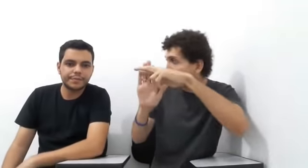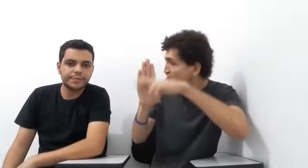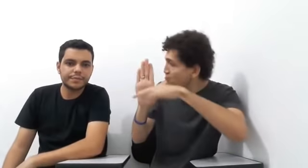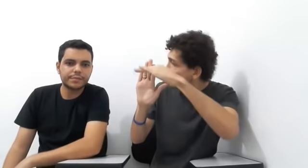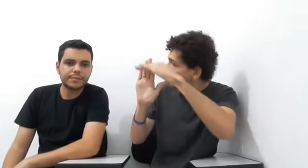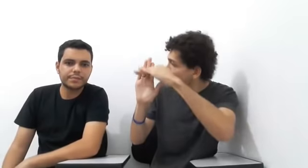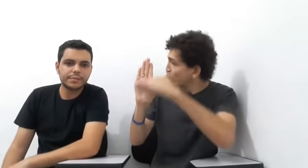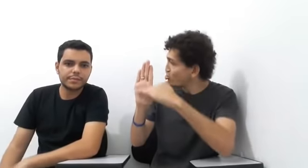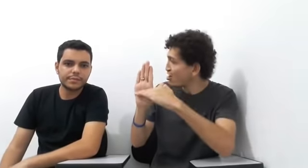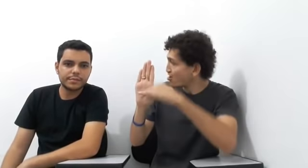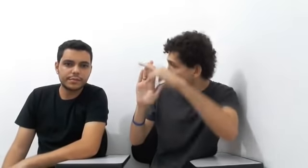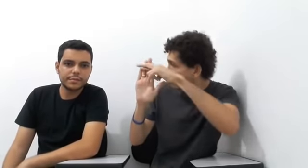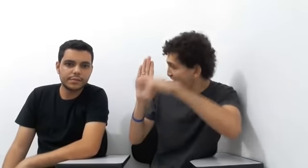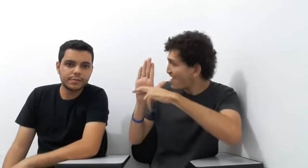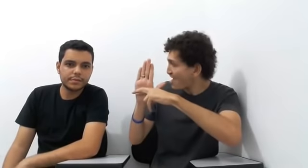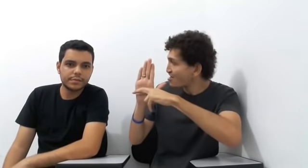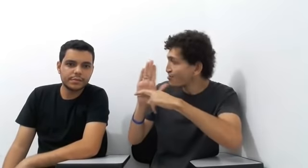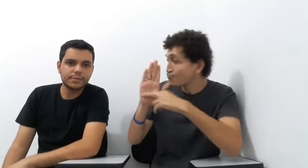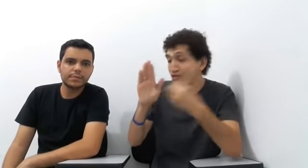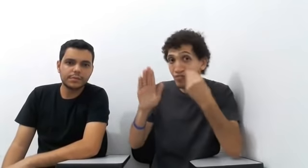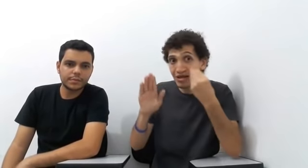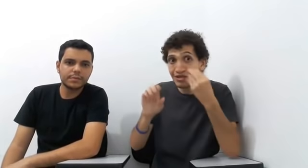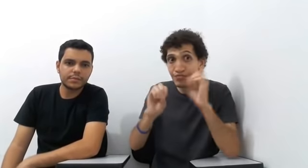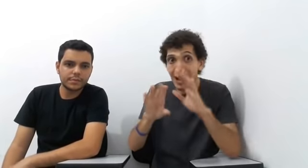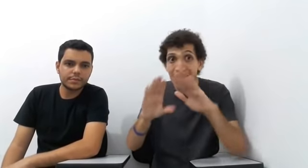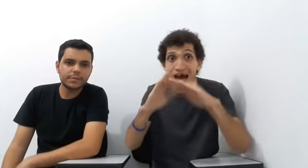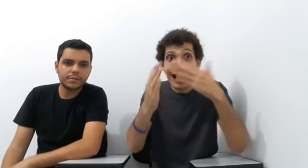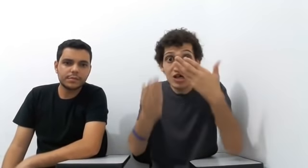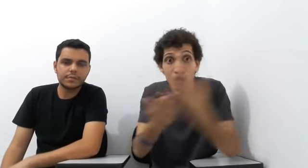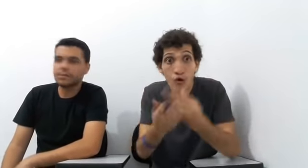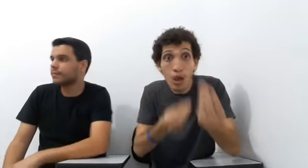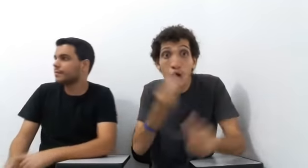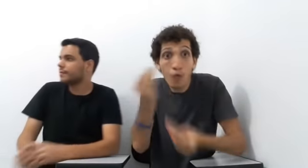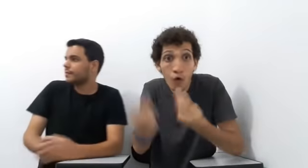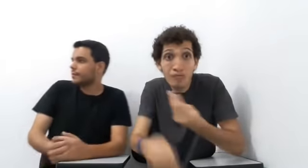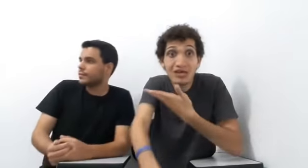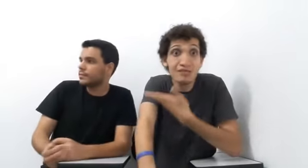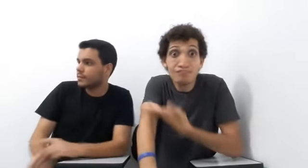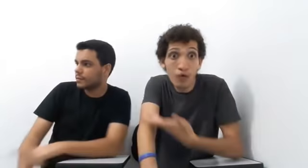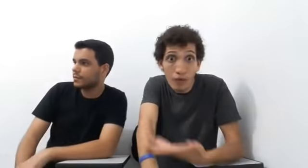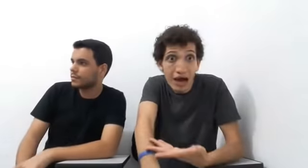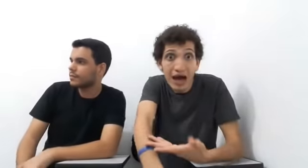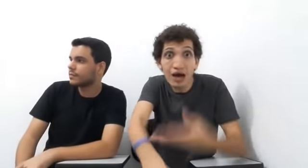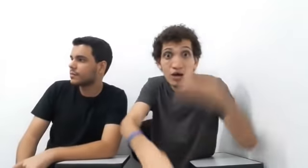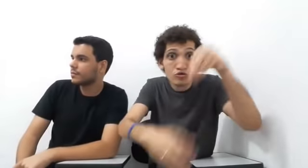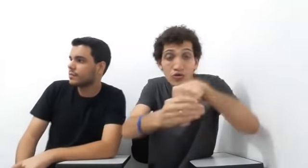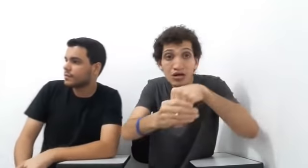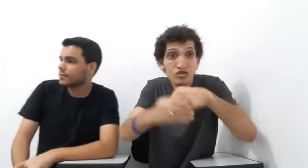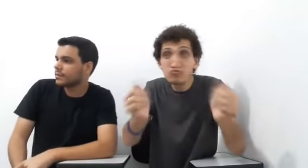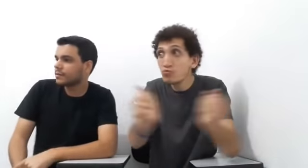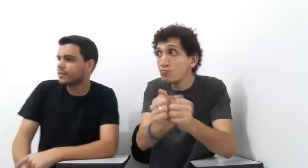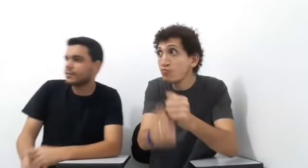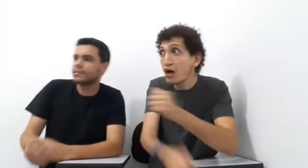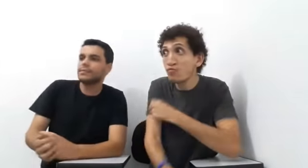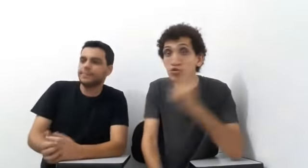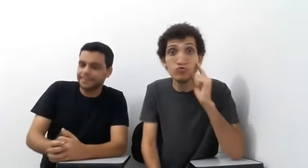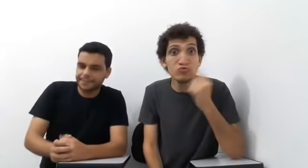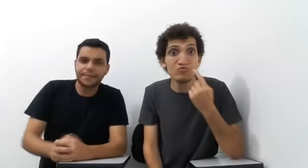uma cartilha, uma regrinha para ensinar a escola como ele se portar junto com o aluno surdo.